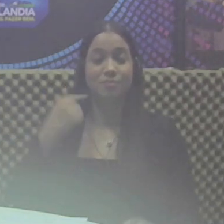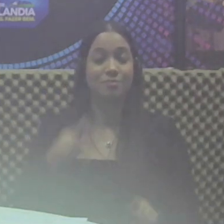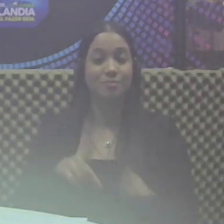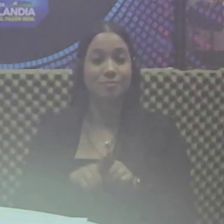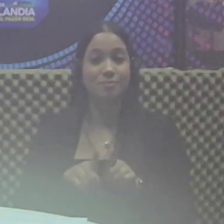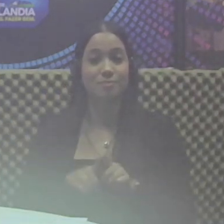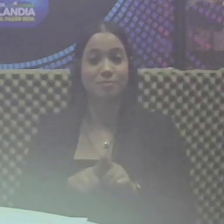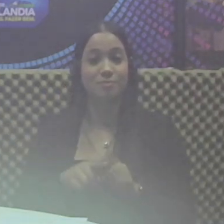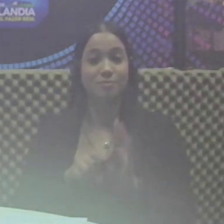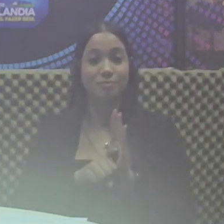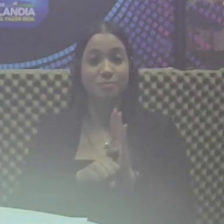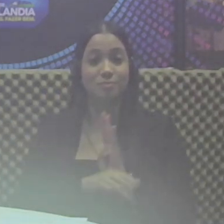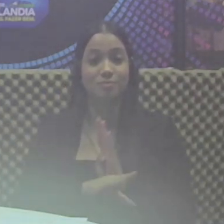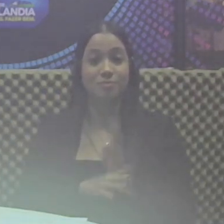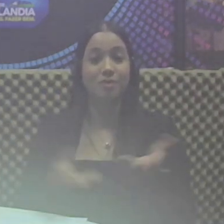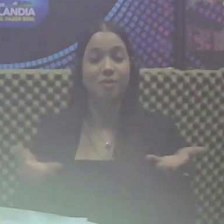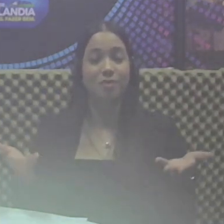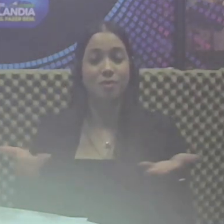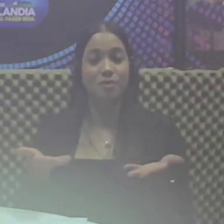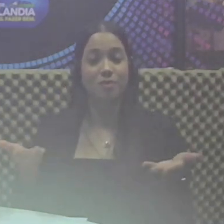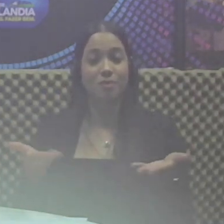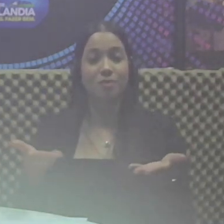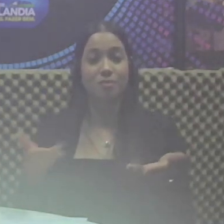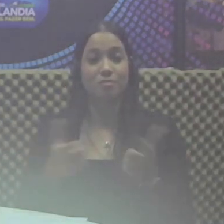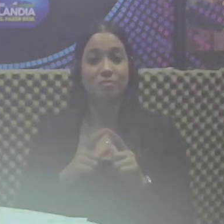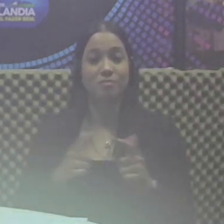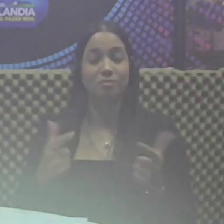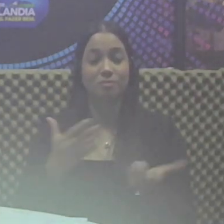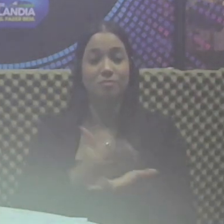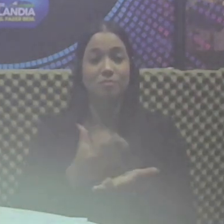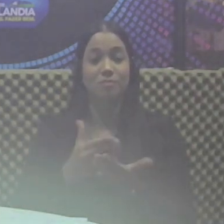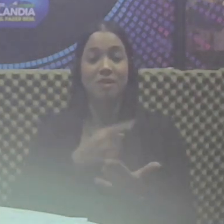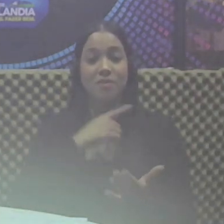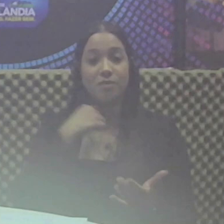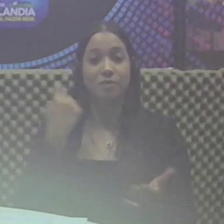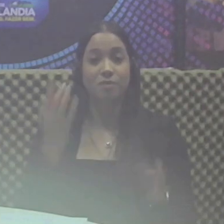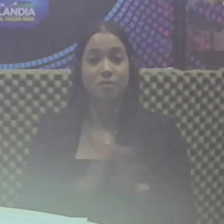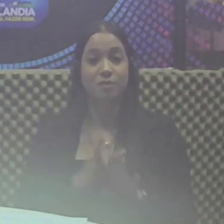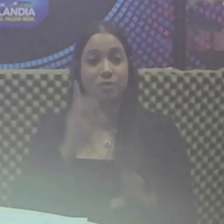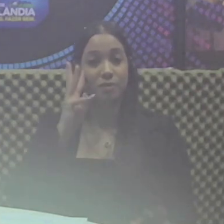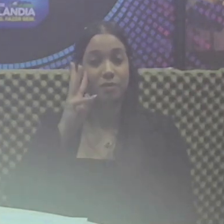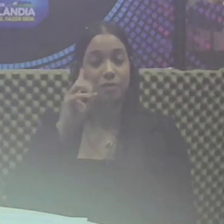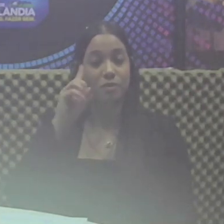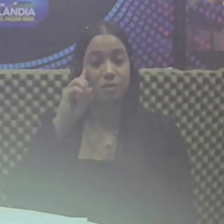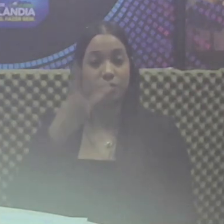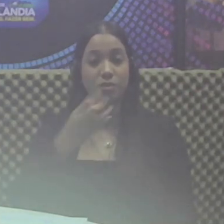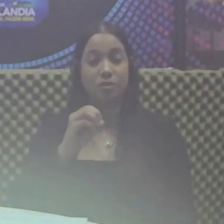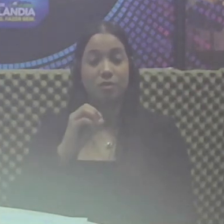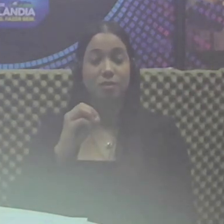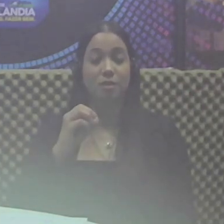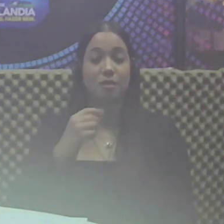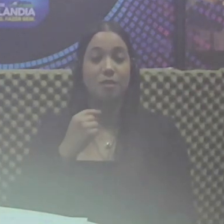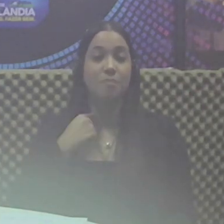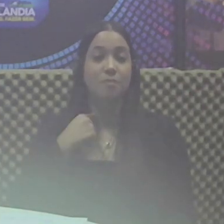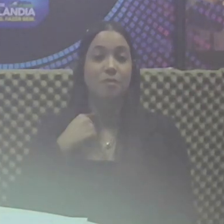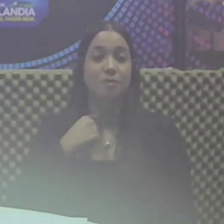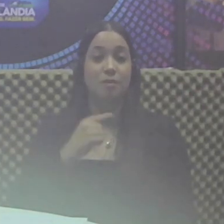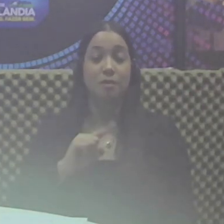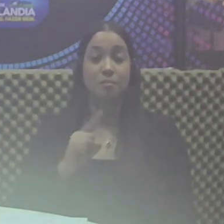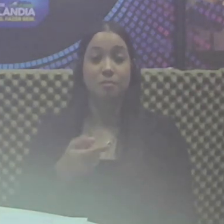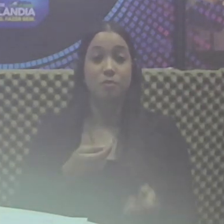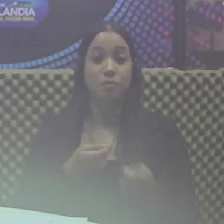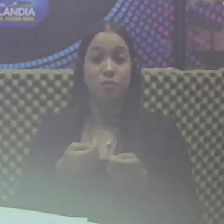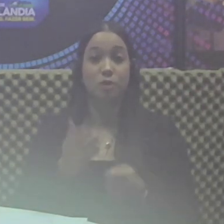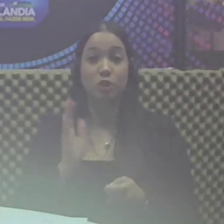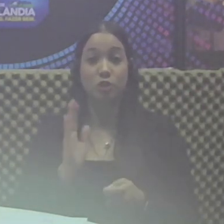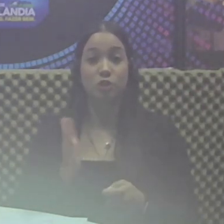os benefícios agora abrangem parcelas vencidas até o dia 30 de maio cerca de 1 negociações já